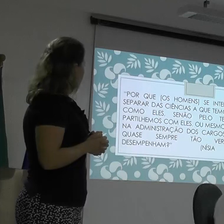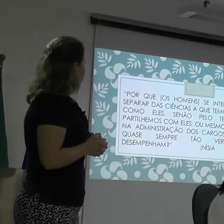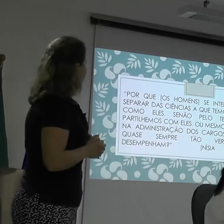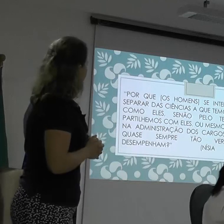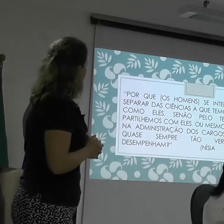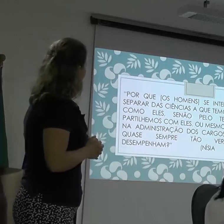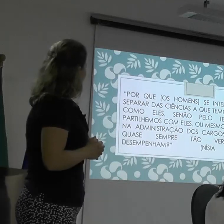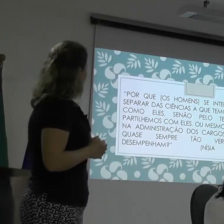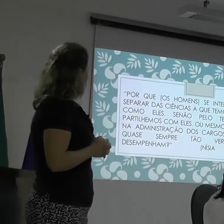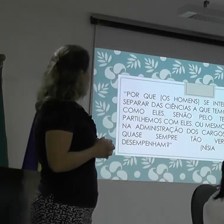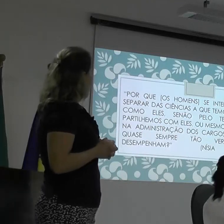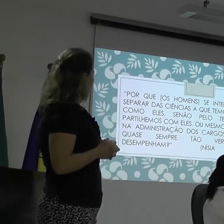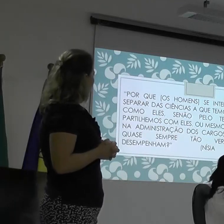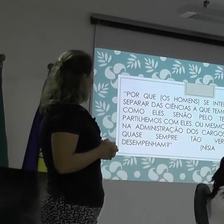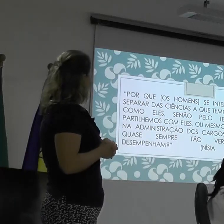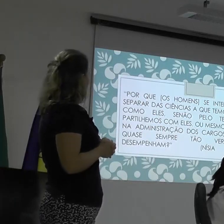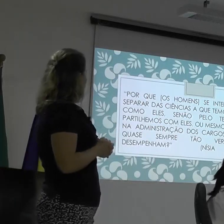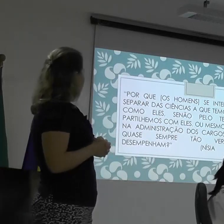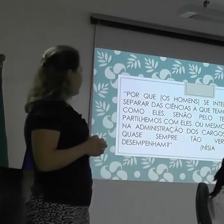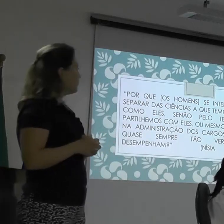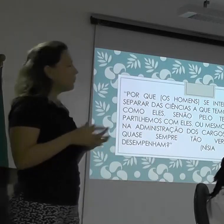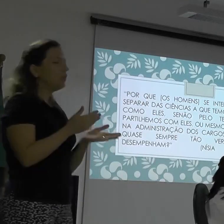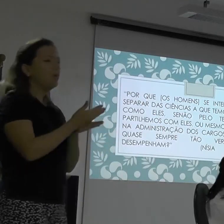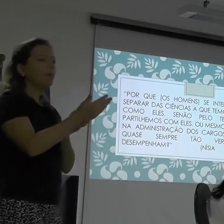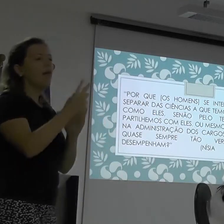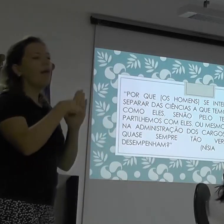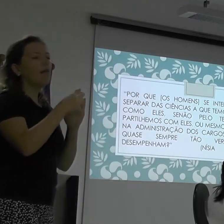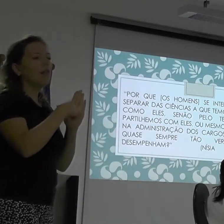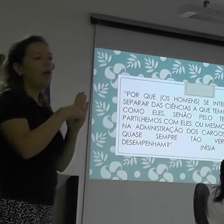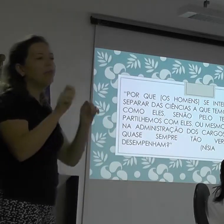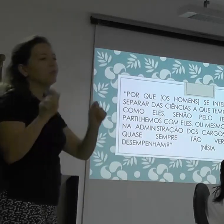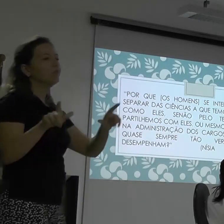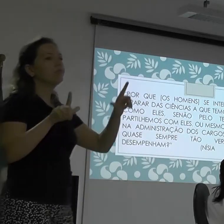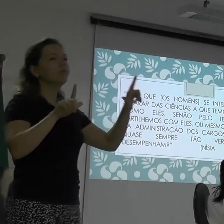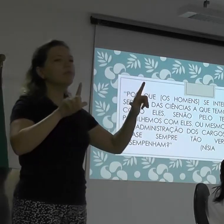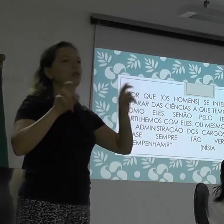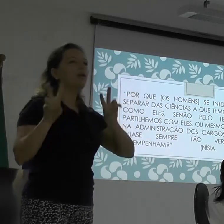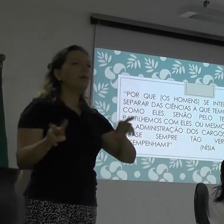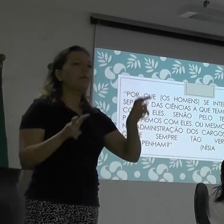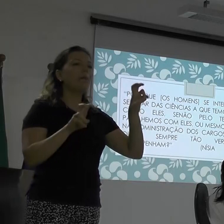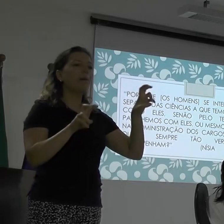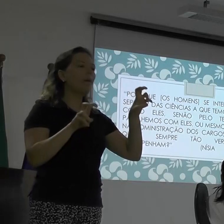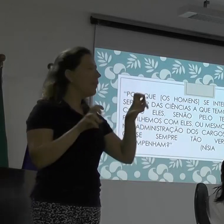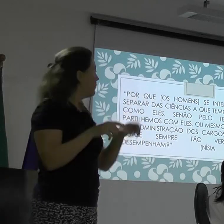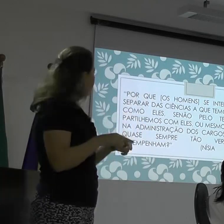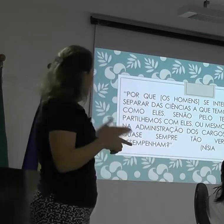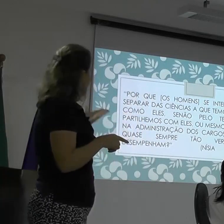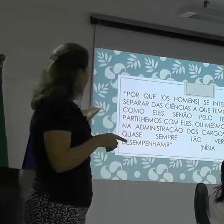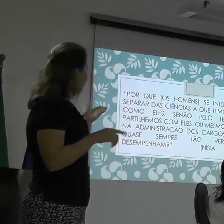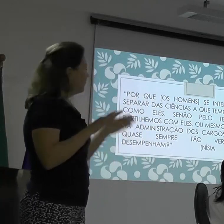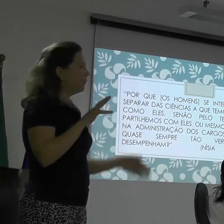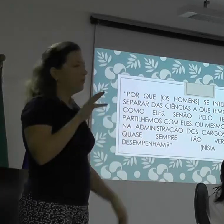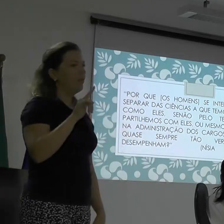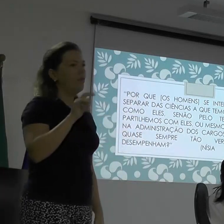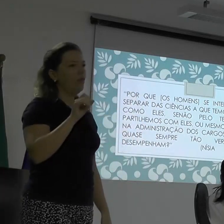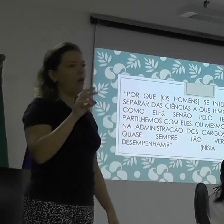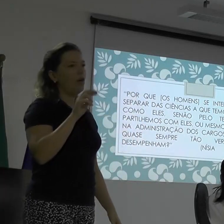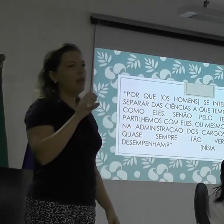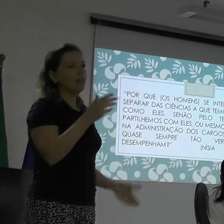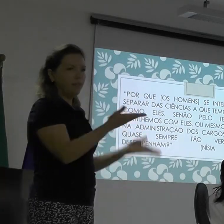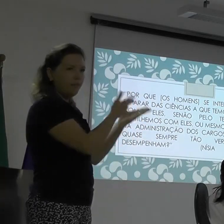Tá. Eu vou começar lendo para vocês uma citação da Nízia Floresta, que diz o